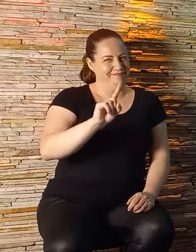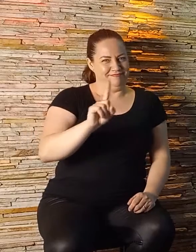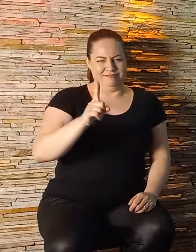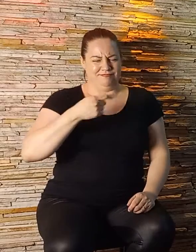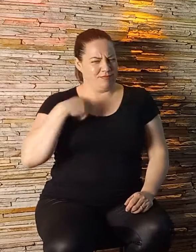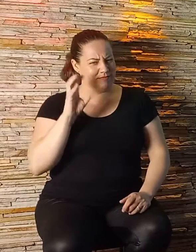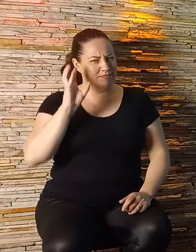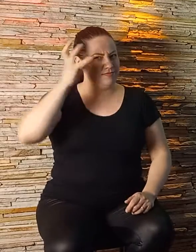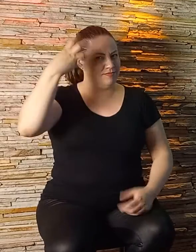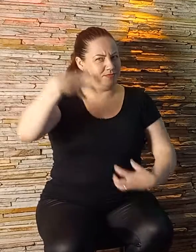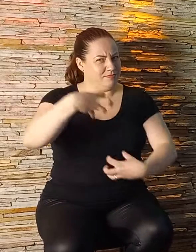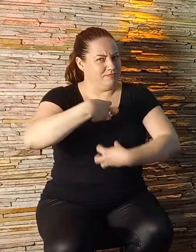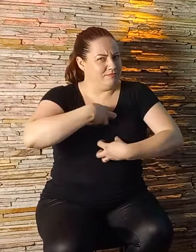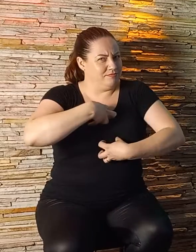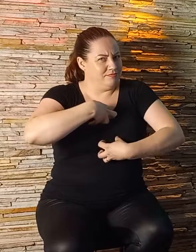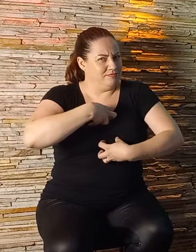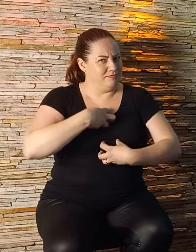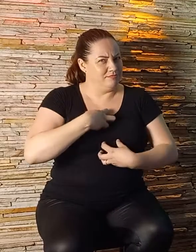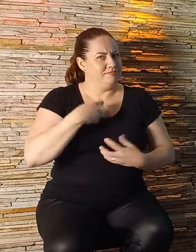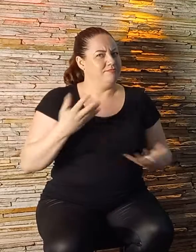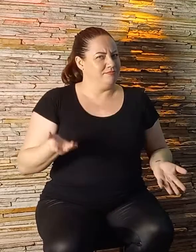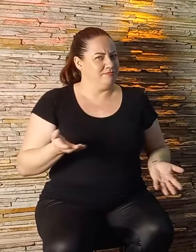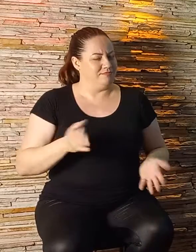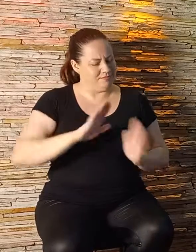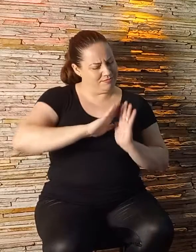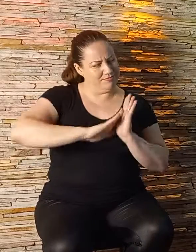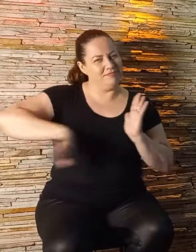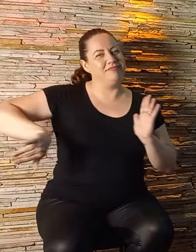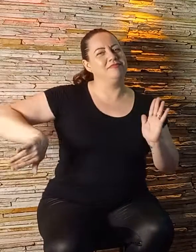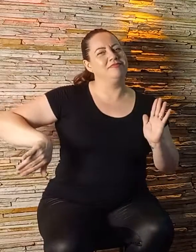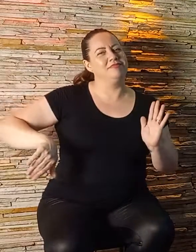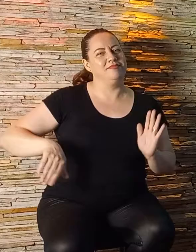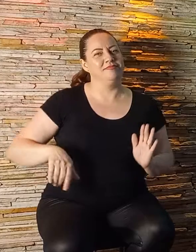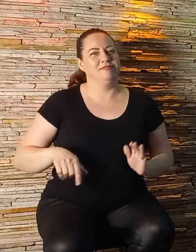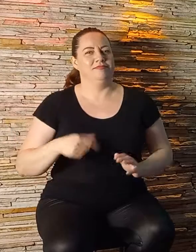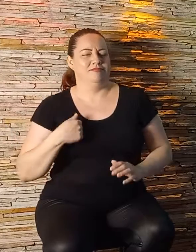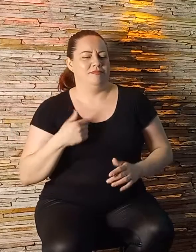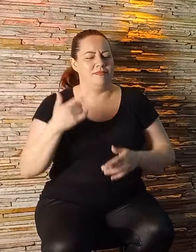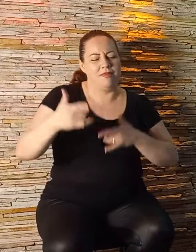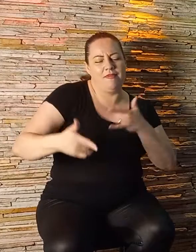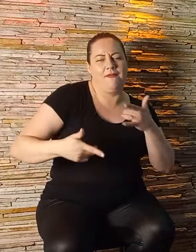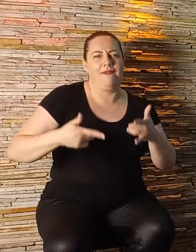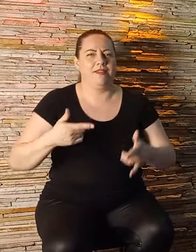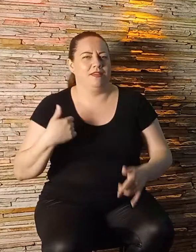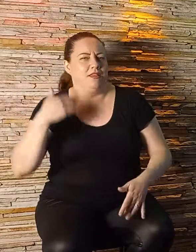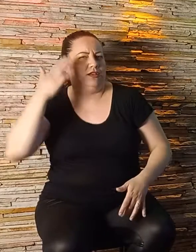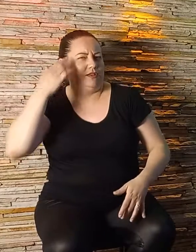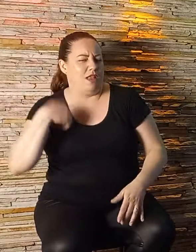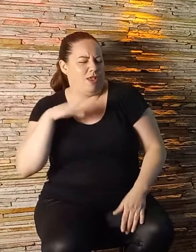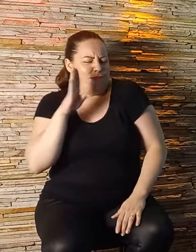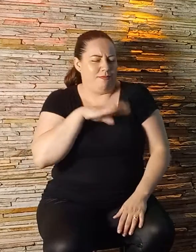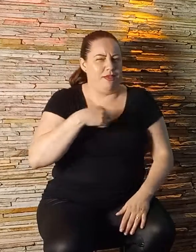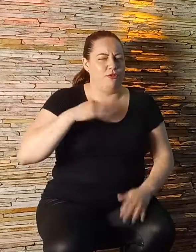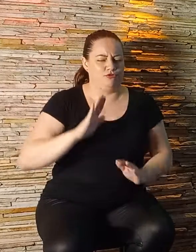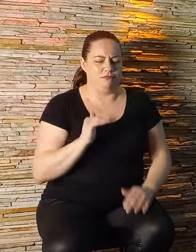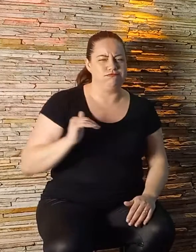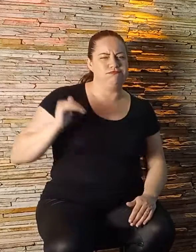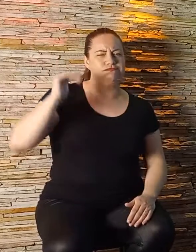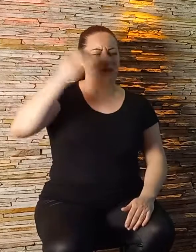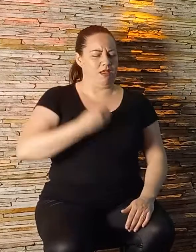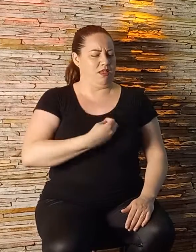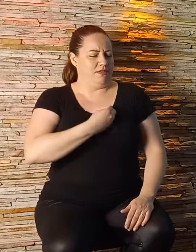acha que mate Alicia cara monstro carrego na rima na retirada aqui na sua Cândida da visita tô